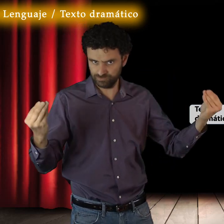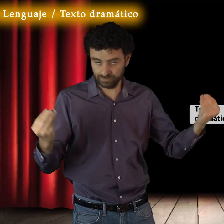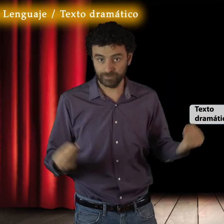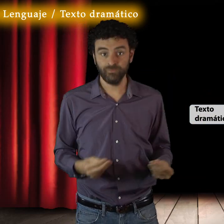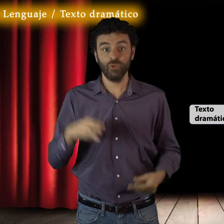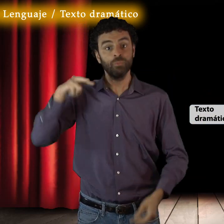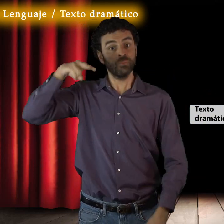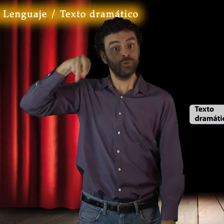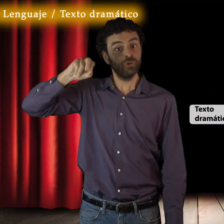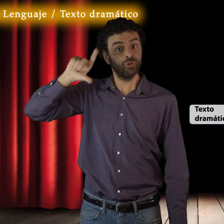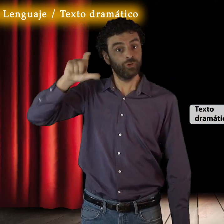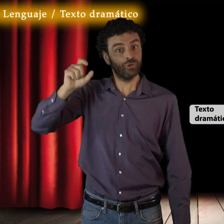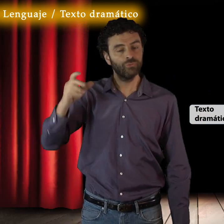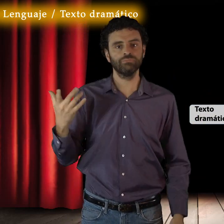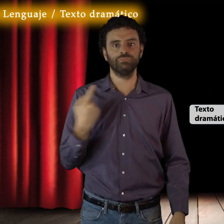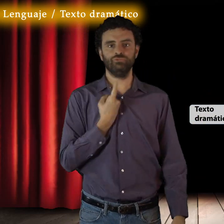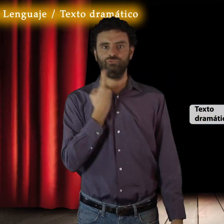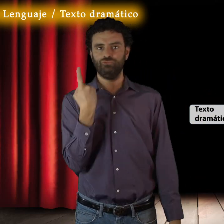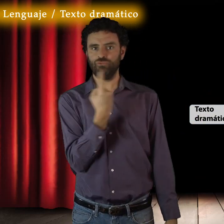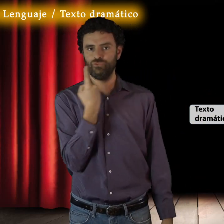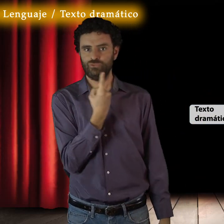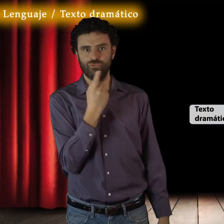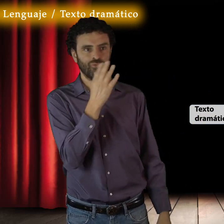sus miedos sus ilusiones sus